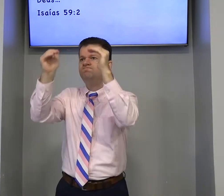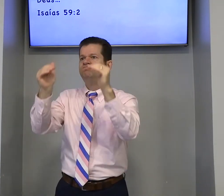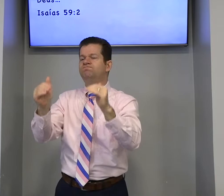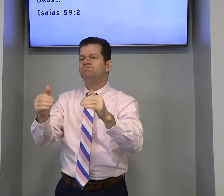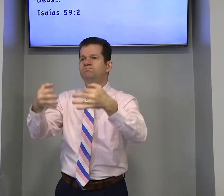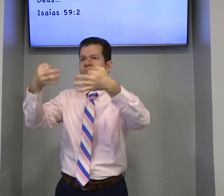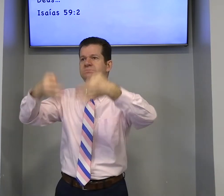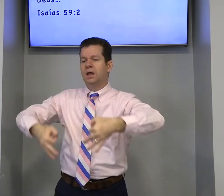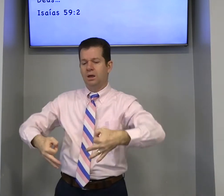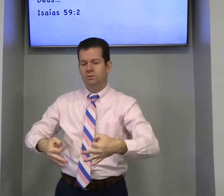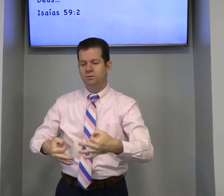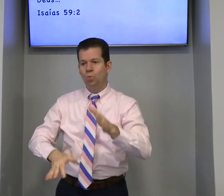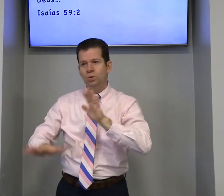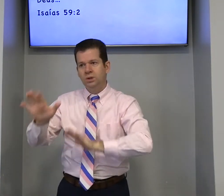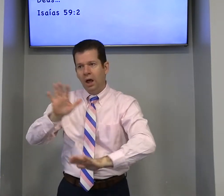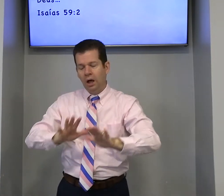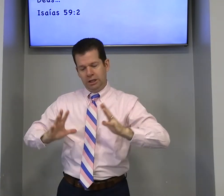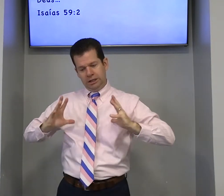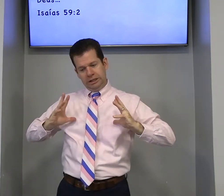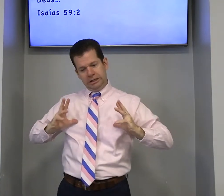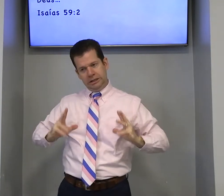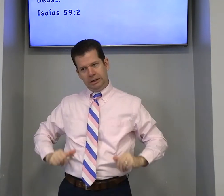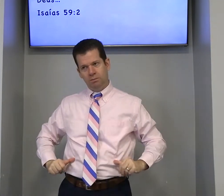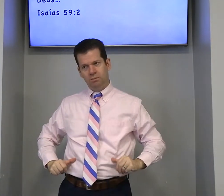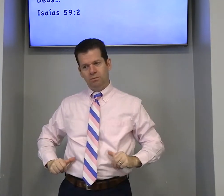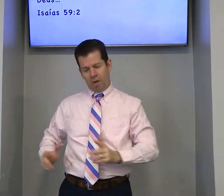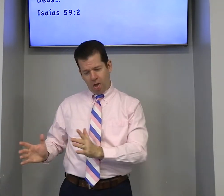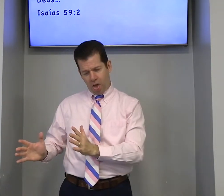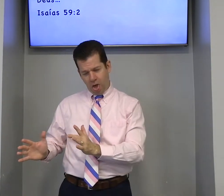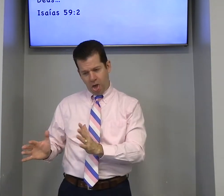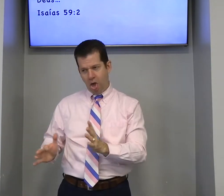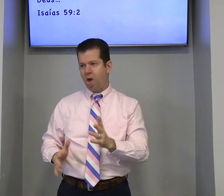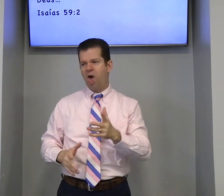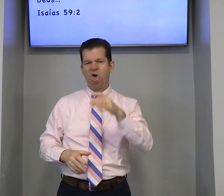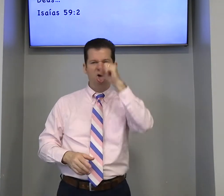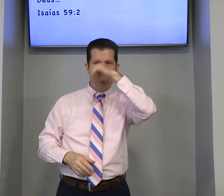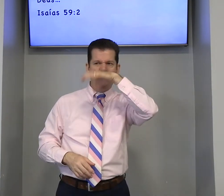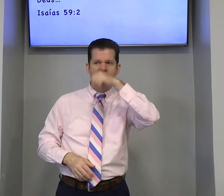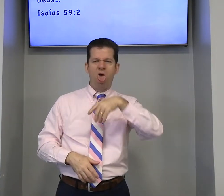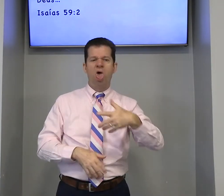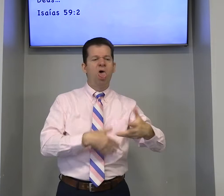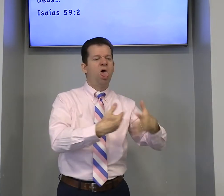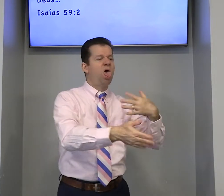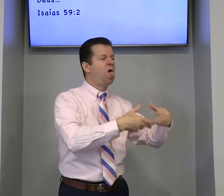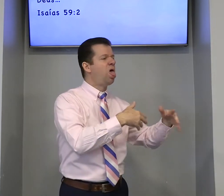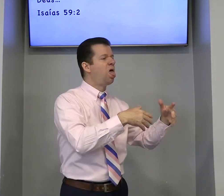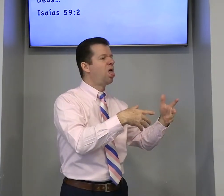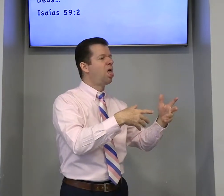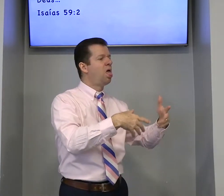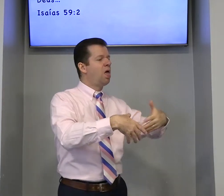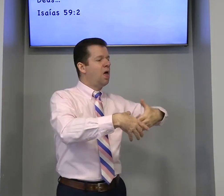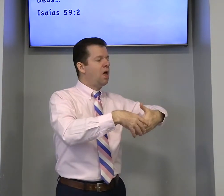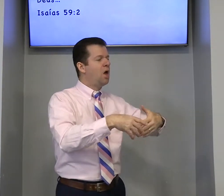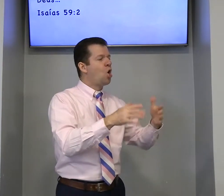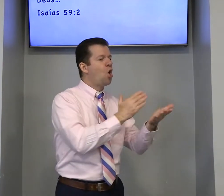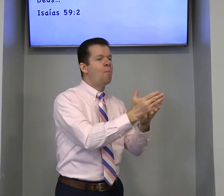não obedece às ordens de Deus e não ficam limpos e não